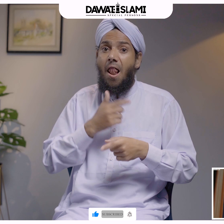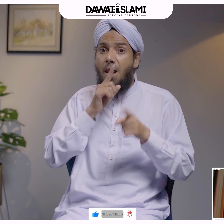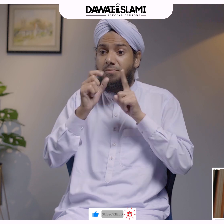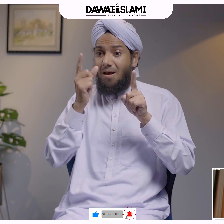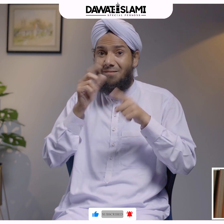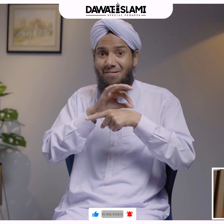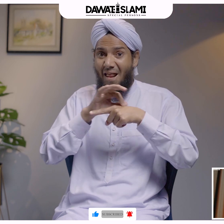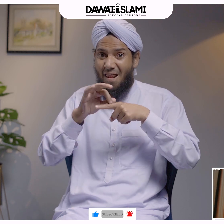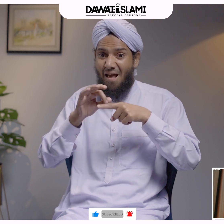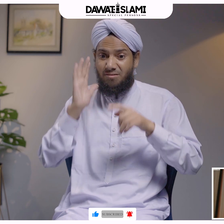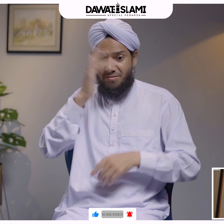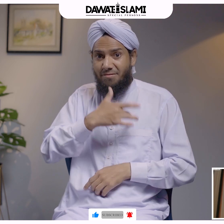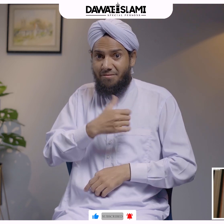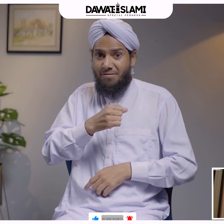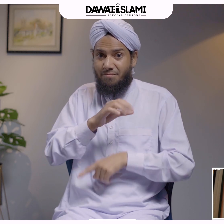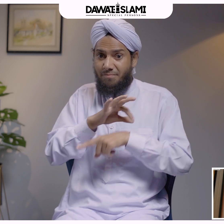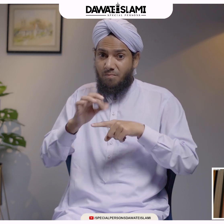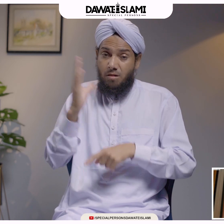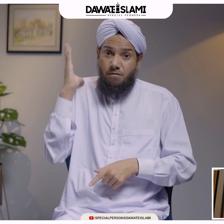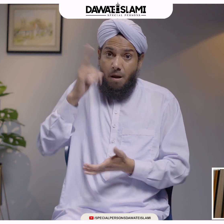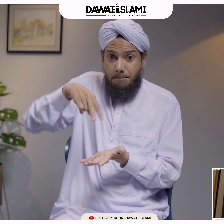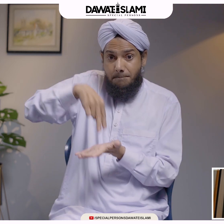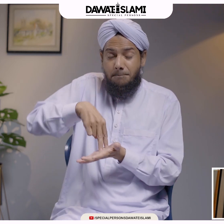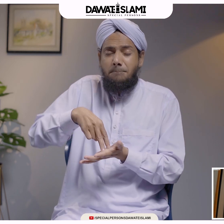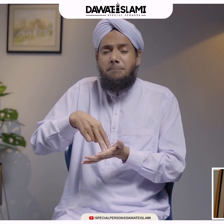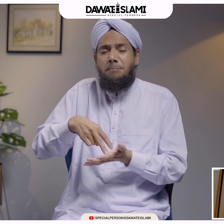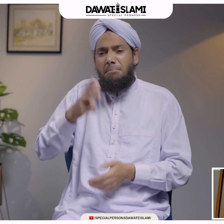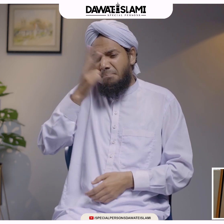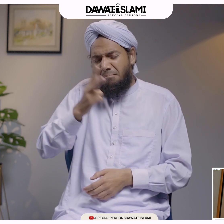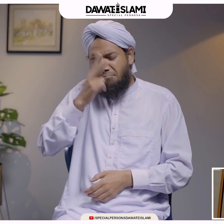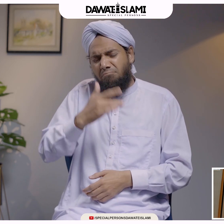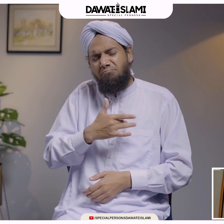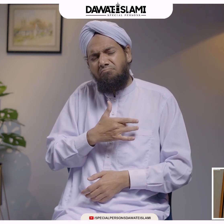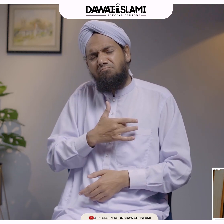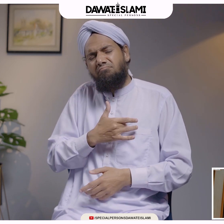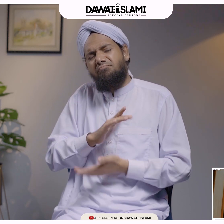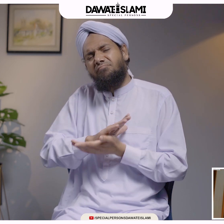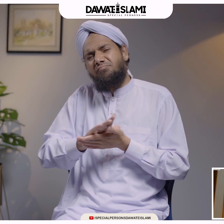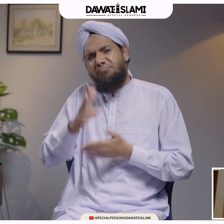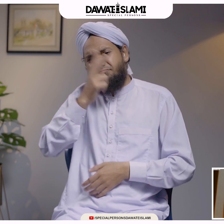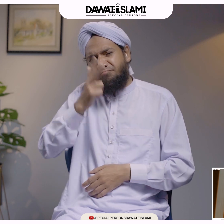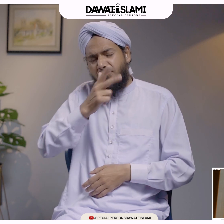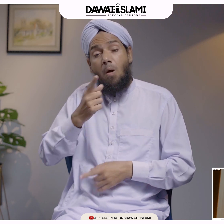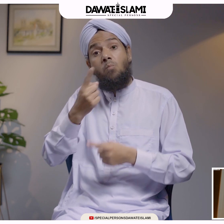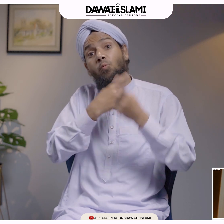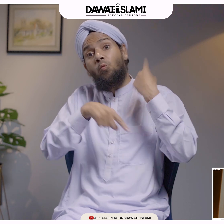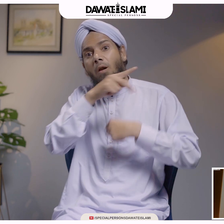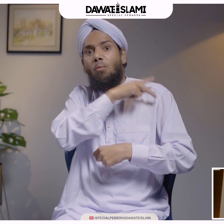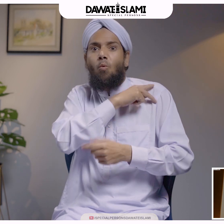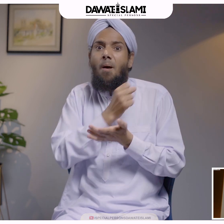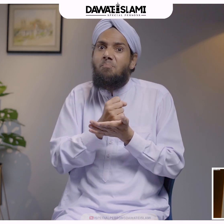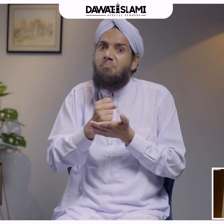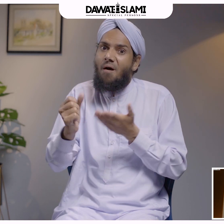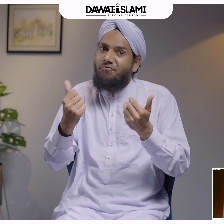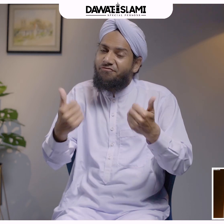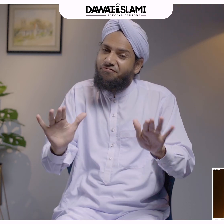ہے، جس نے رمضان کی راتوں میں ایمان کی حالت میں ثواب کی نیت سے یعنی اخلاص سے قیام کیا